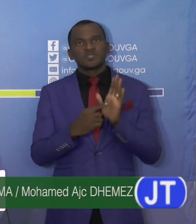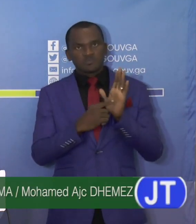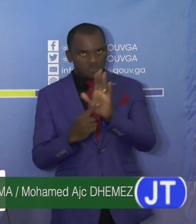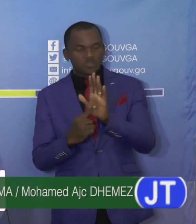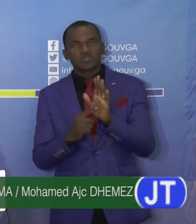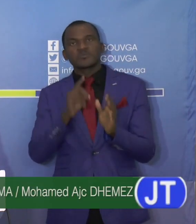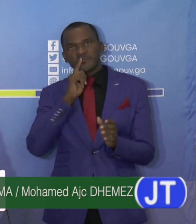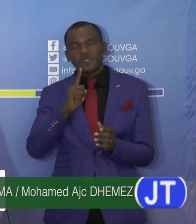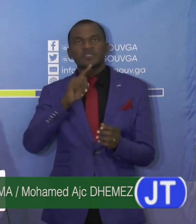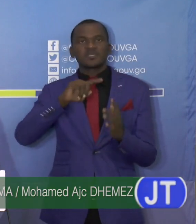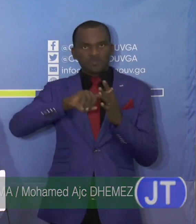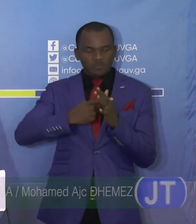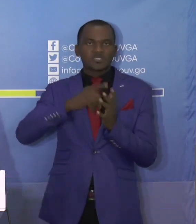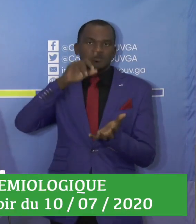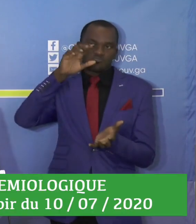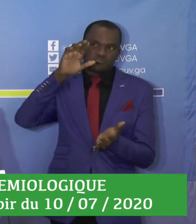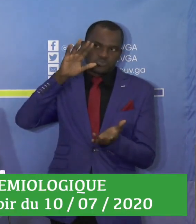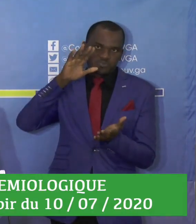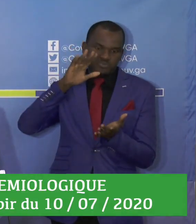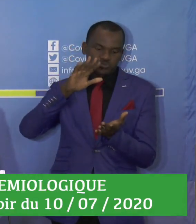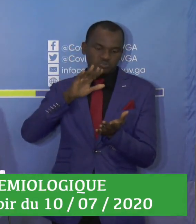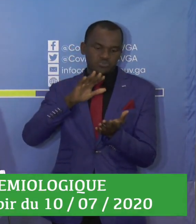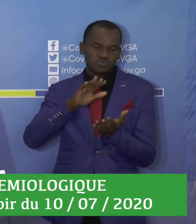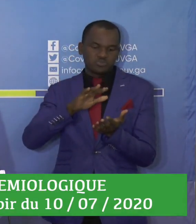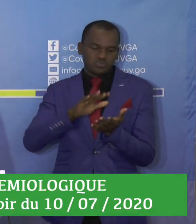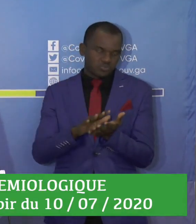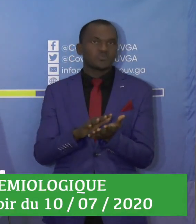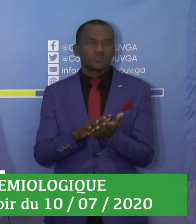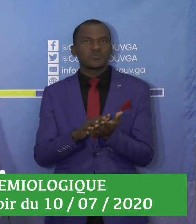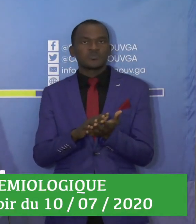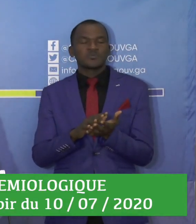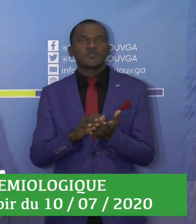tendance baissière de la pandémie de la Covid-19 dans notre pays.